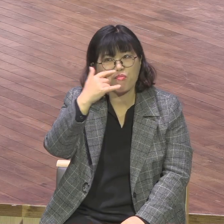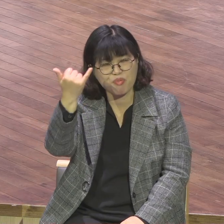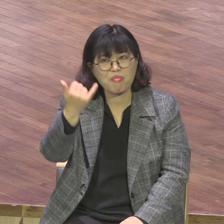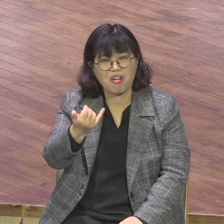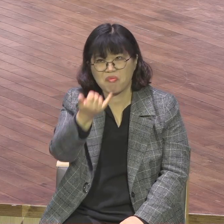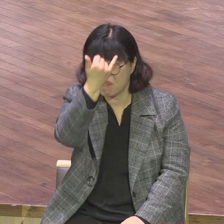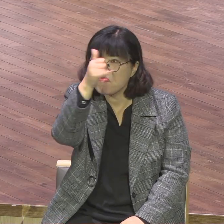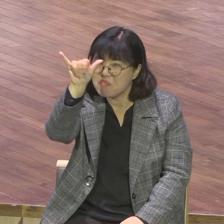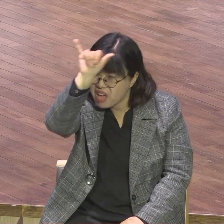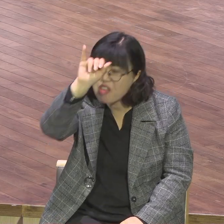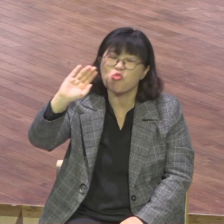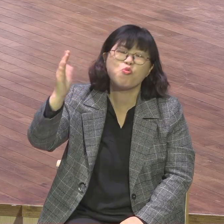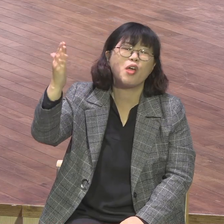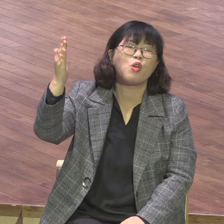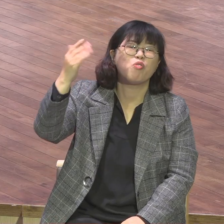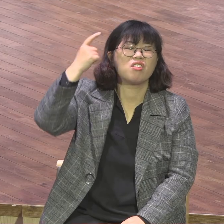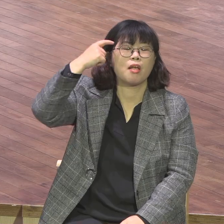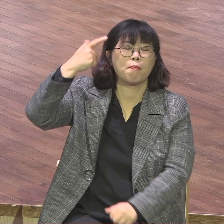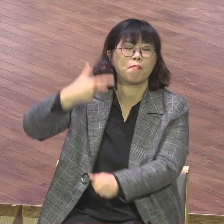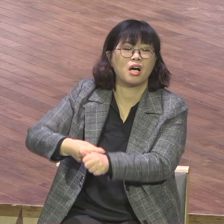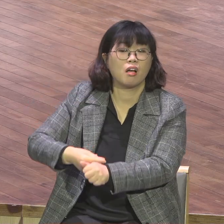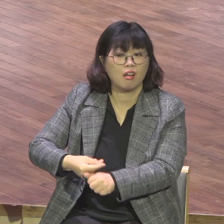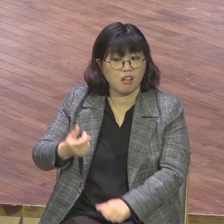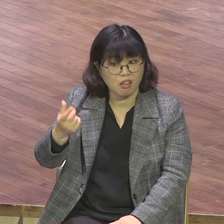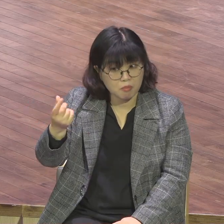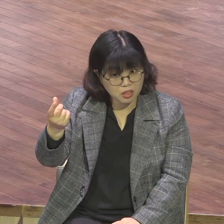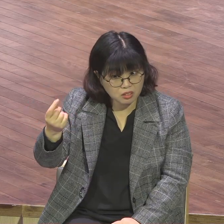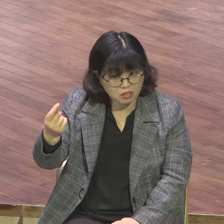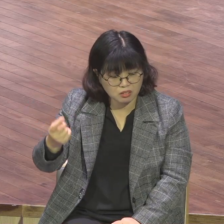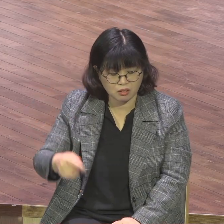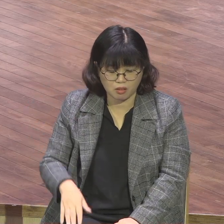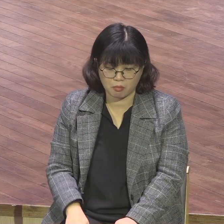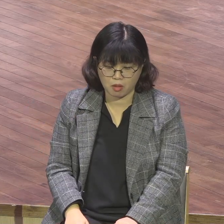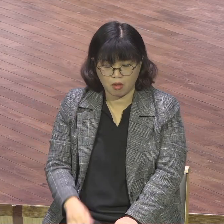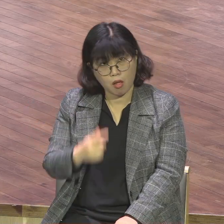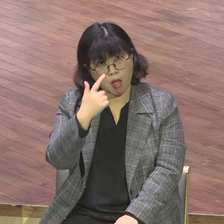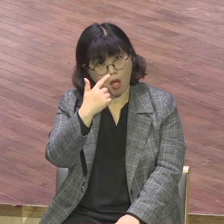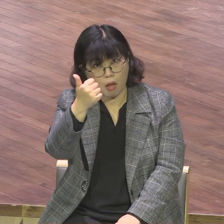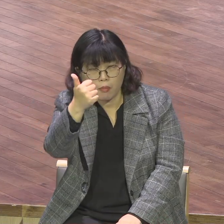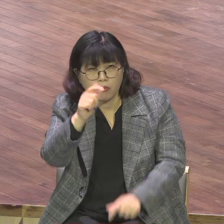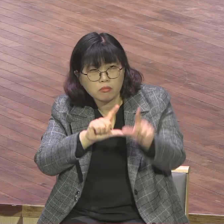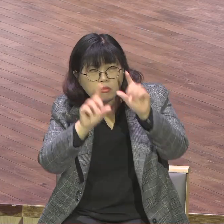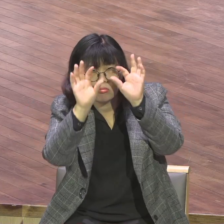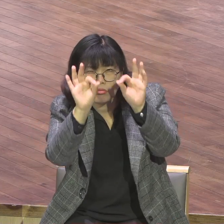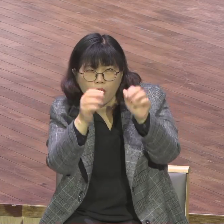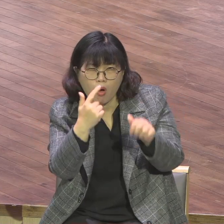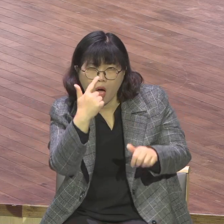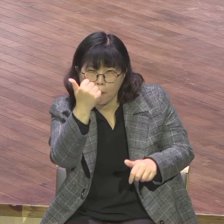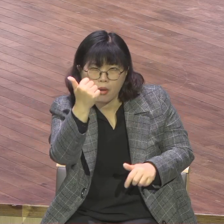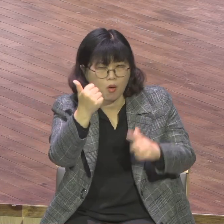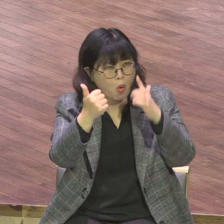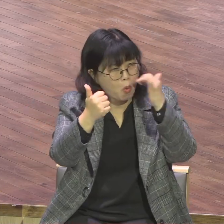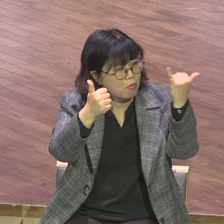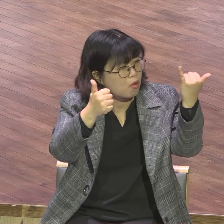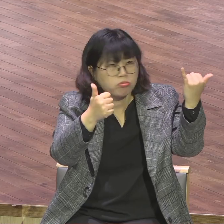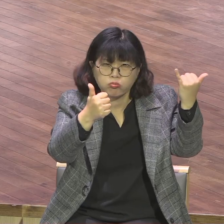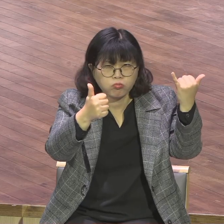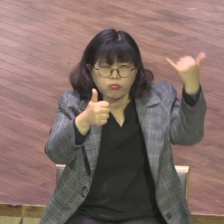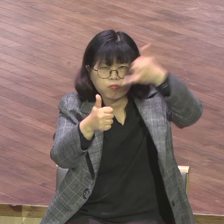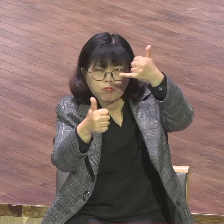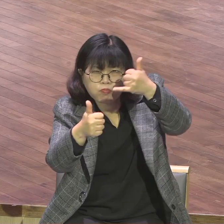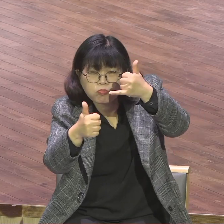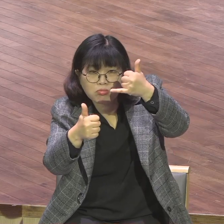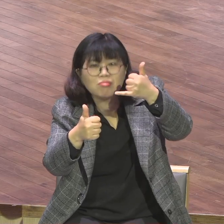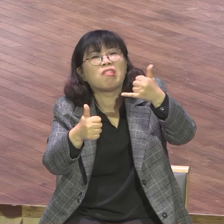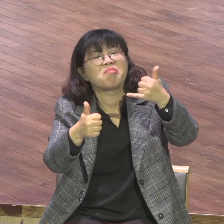듣는 아들 자식이 어머니 말 듣겠어요? 나중에 안 듣습니다. 그것도 부모를 공경해야 되는데 그거 다